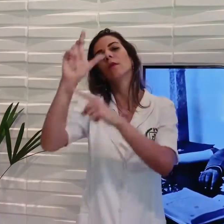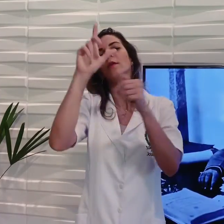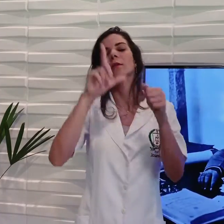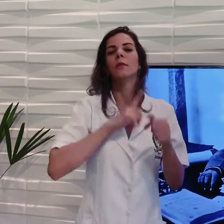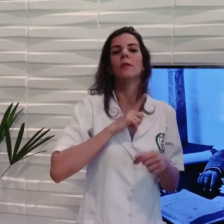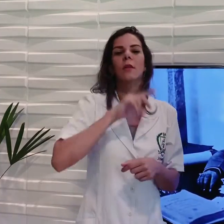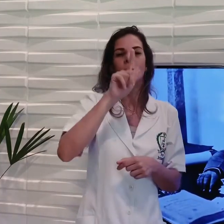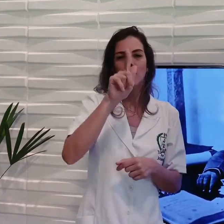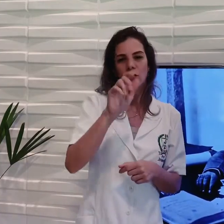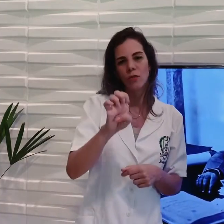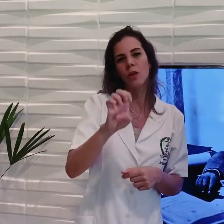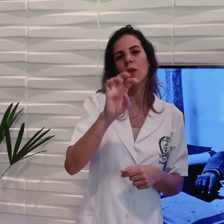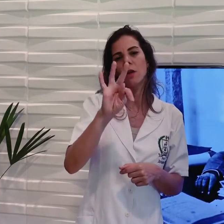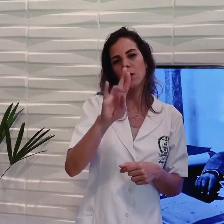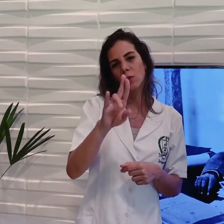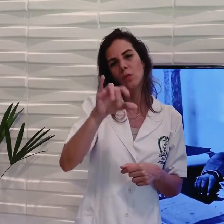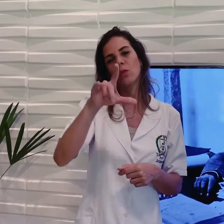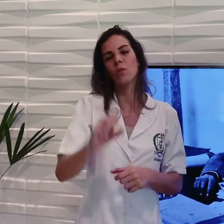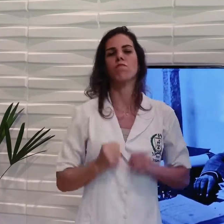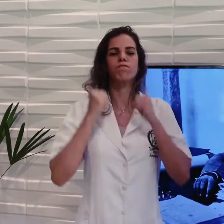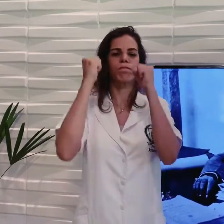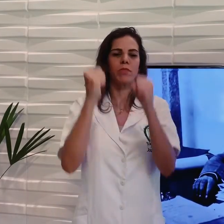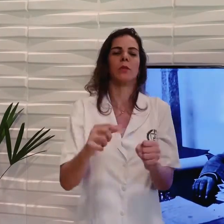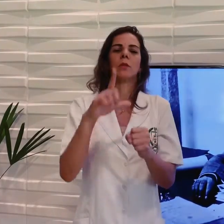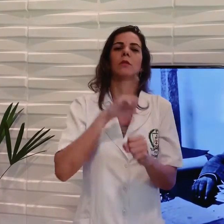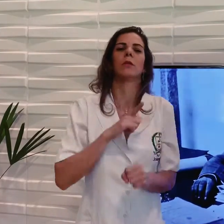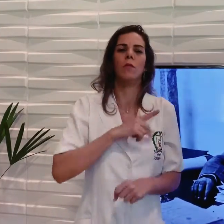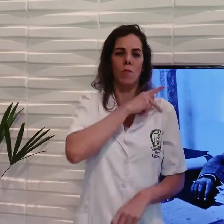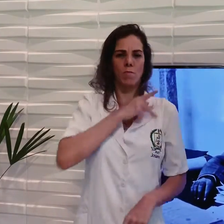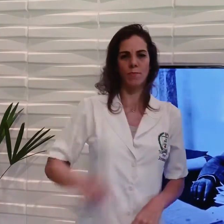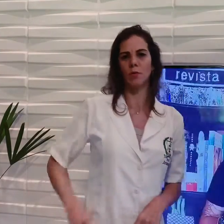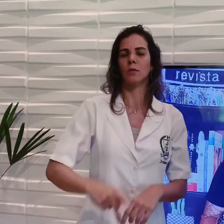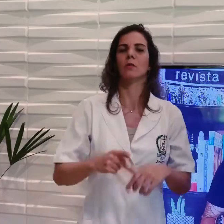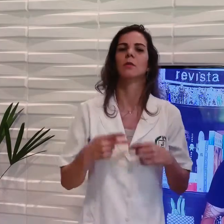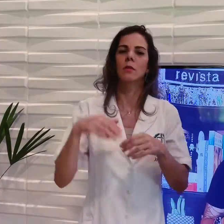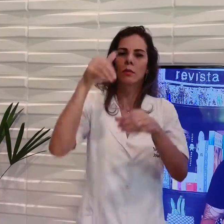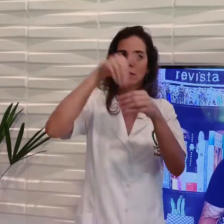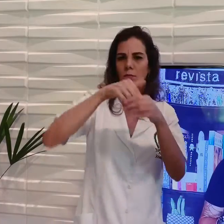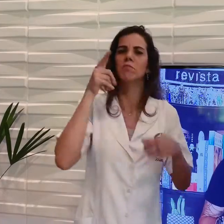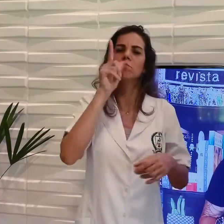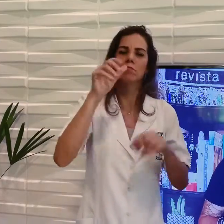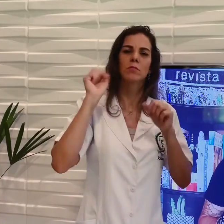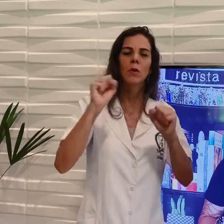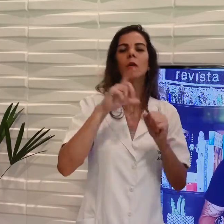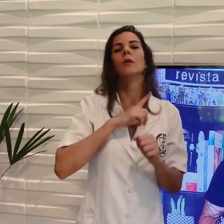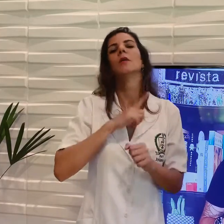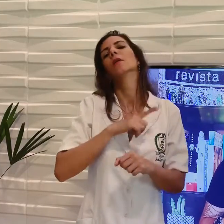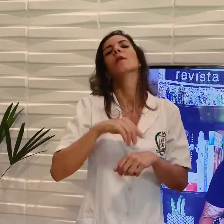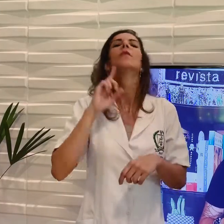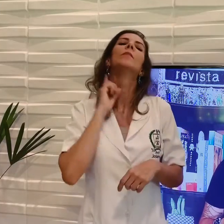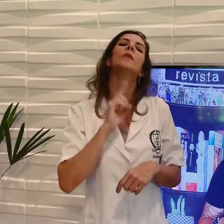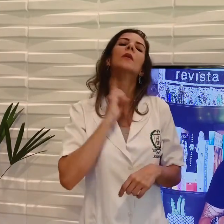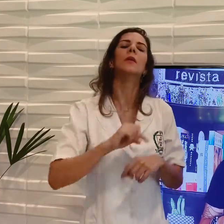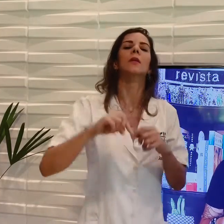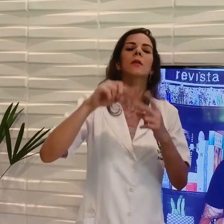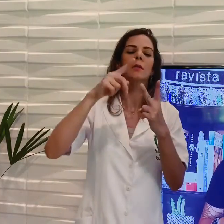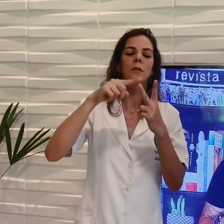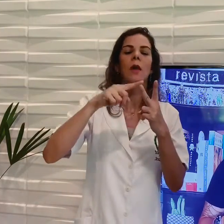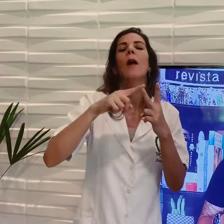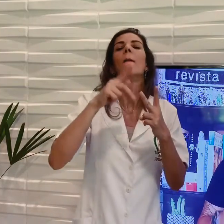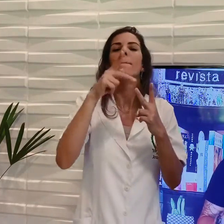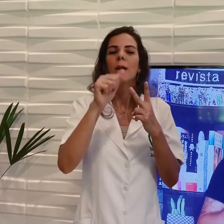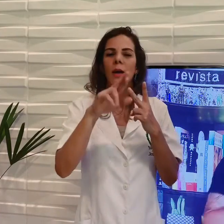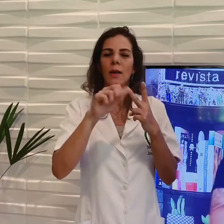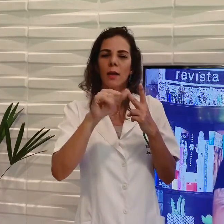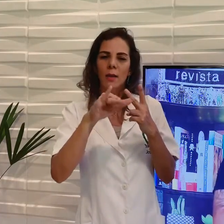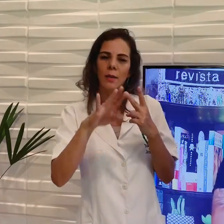poder. Você tinha um presidente eleito e um movimento com alguns estados, incluindo aí Paraíba, Minas Gerais e Rio Grande do Sul. Esse